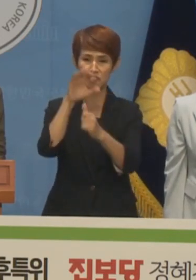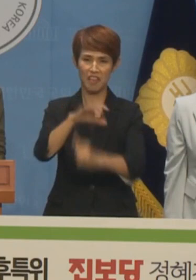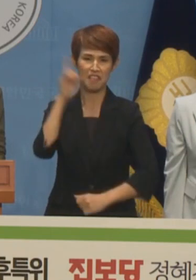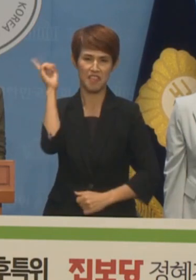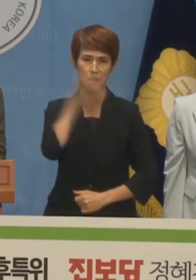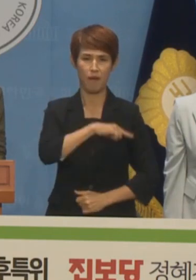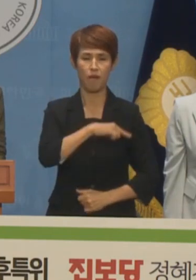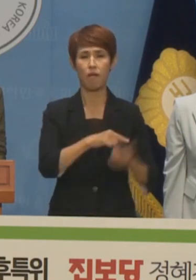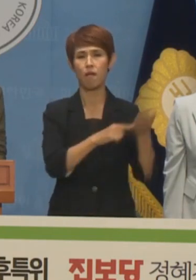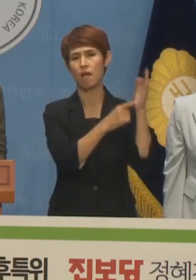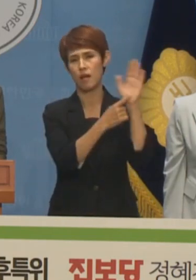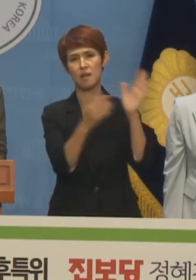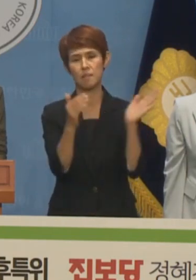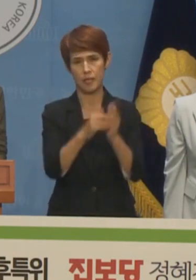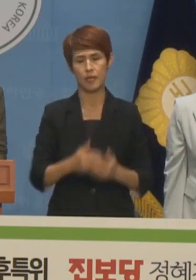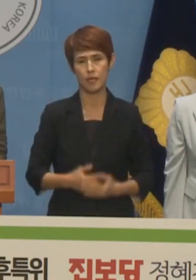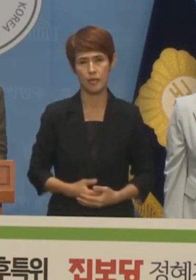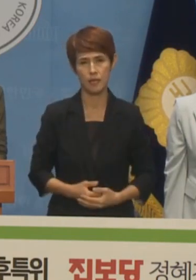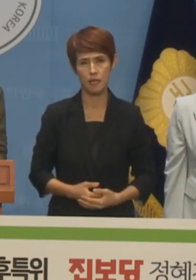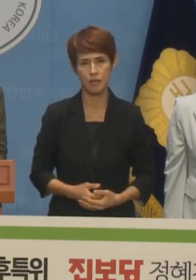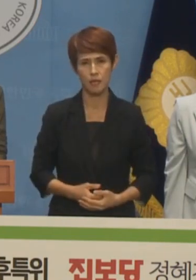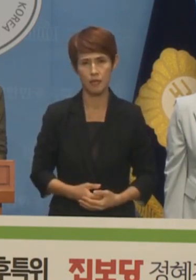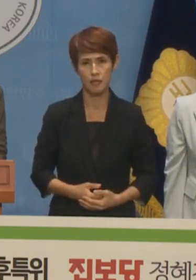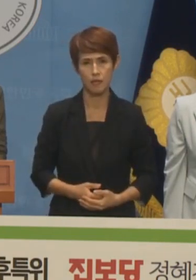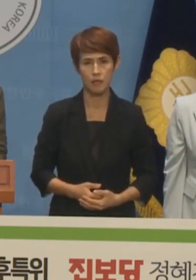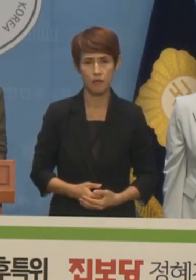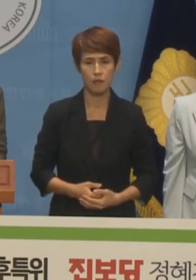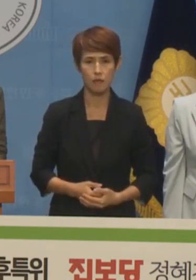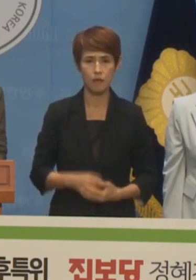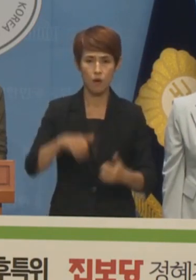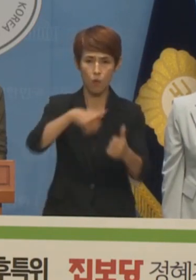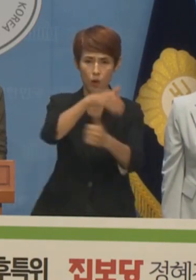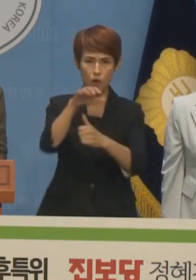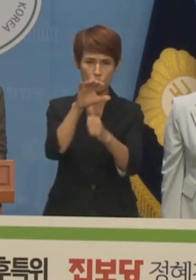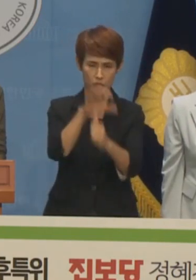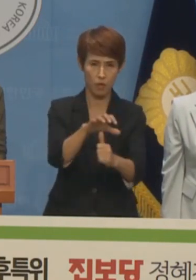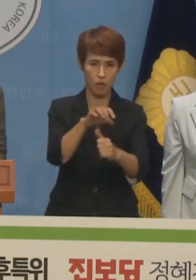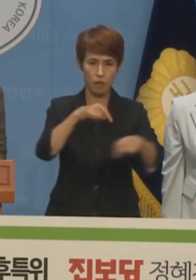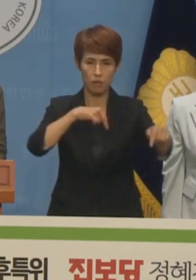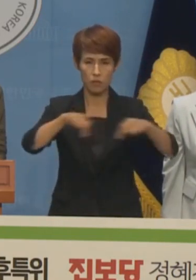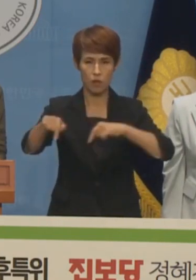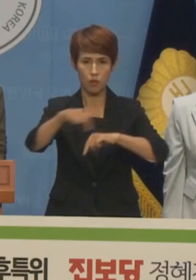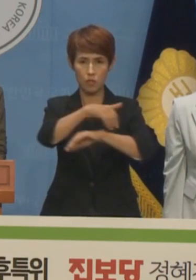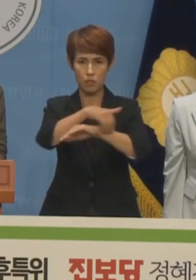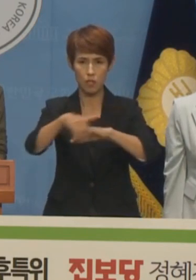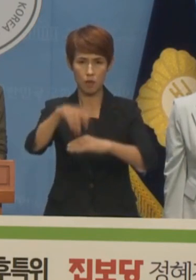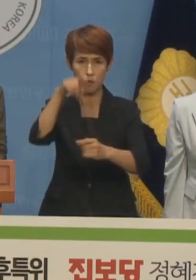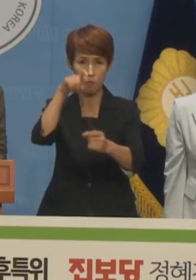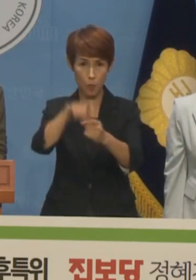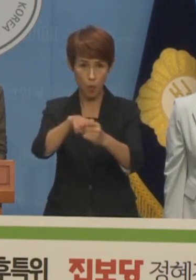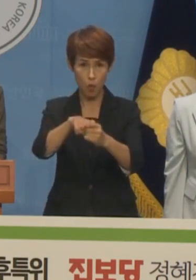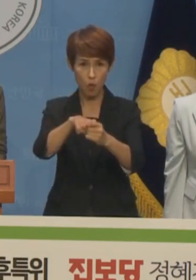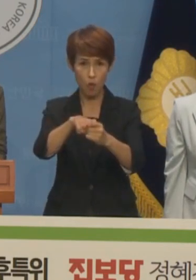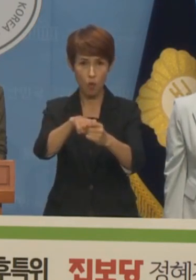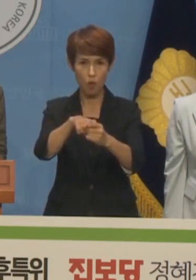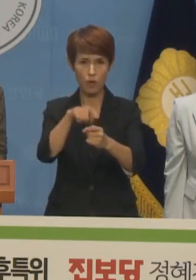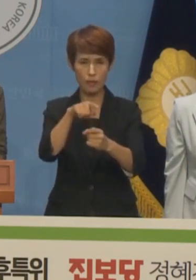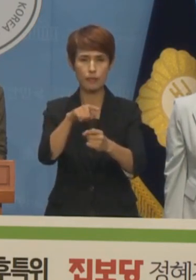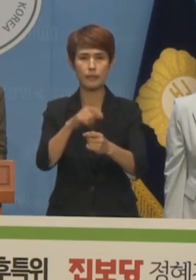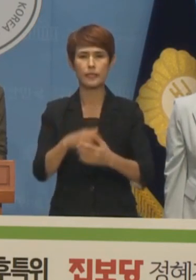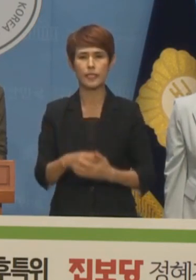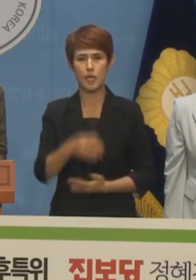만들어 왔습니다. 또한 환경 규제와 정책의 목표를